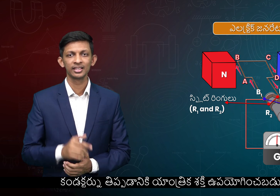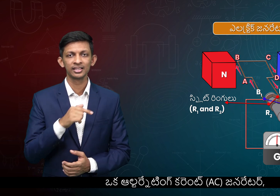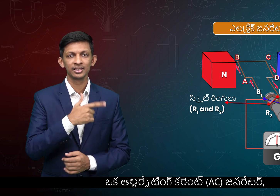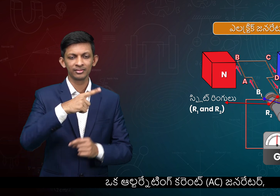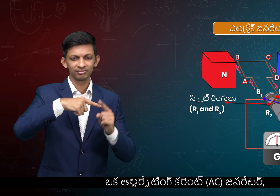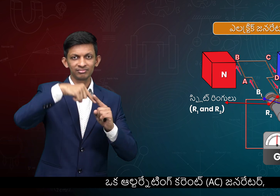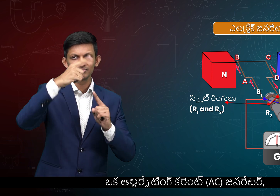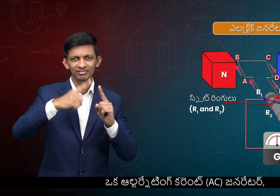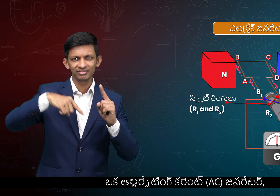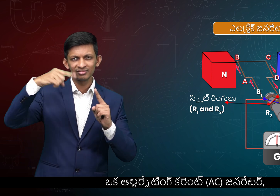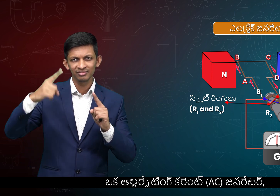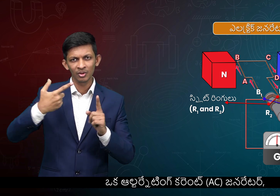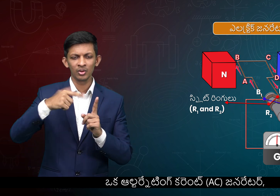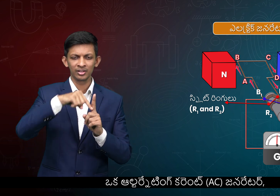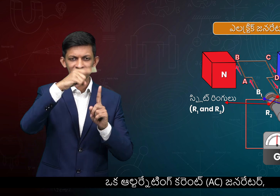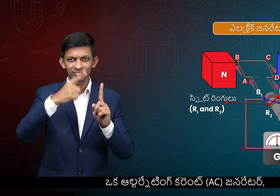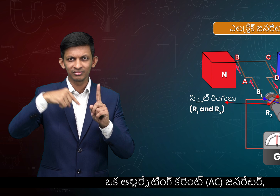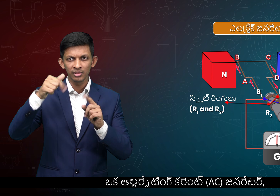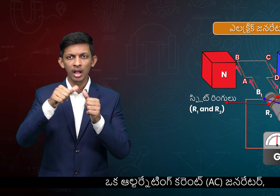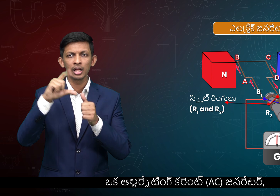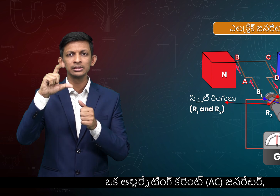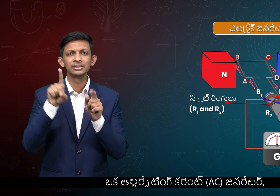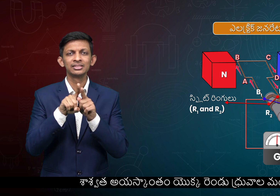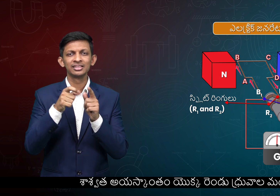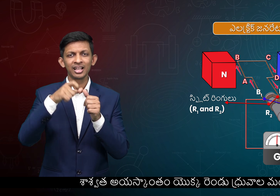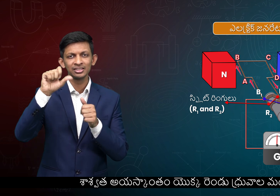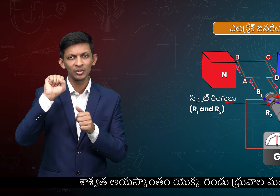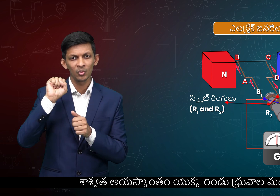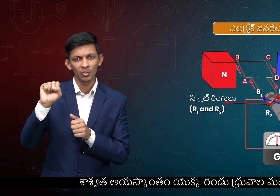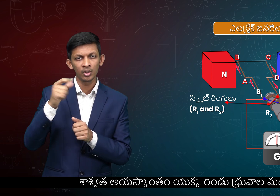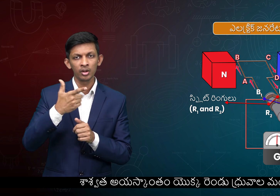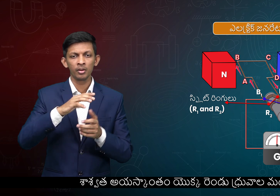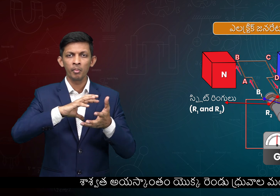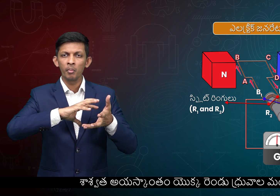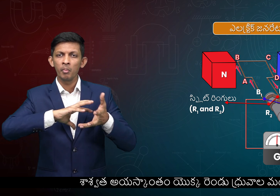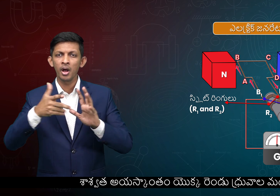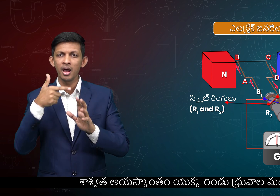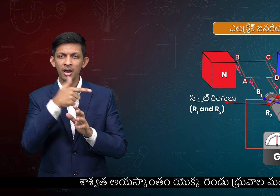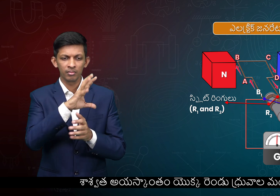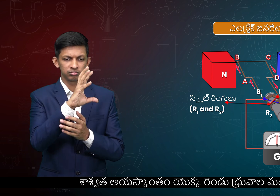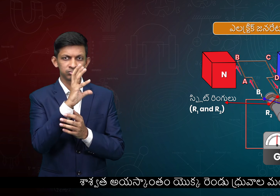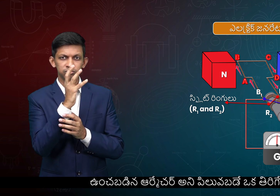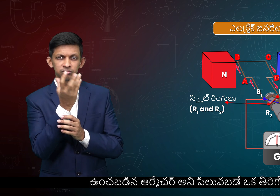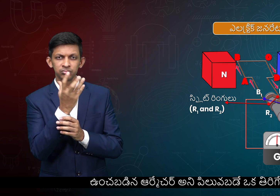ఒక ఆల్టర్నేటింగ్ కరెంట్ ఏసీ జనరేటర్ శాశ్వత అయస్కాంతం యొక్క రెండు ధ్రువాల మధ్య